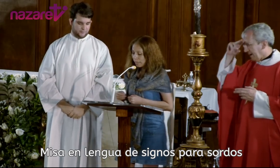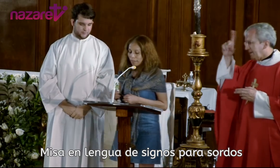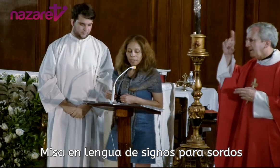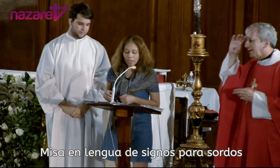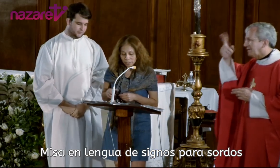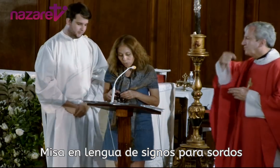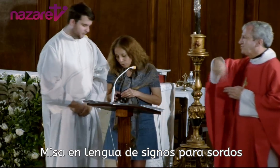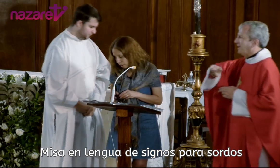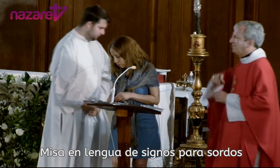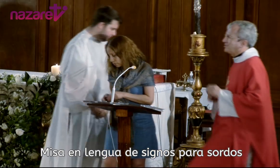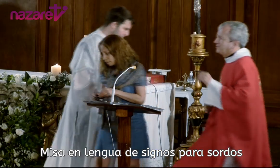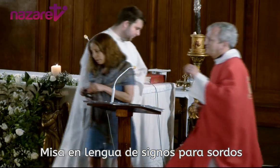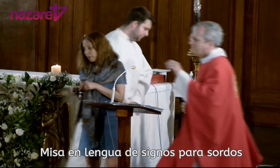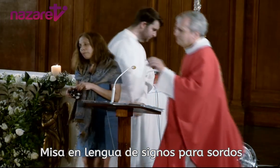Padre, escúchanos.